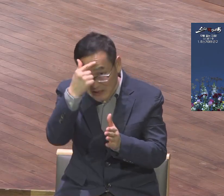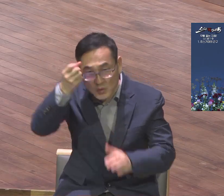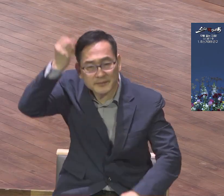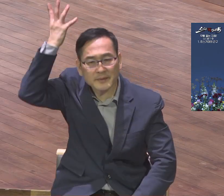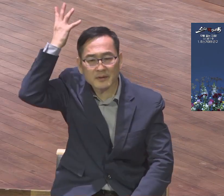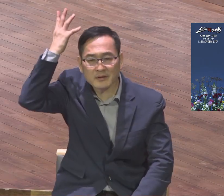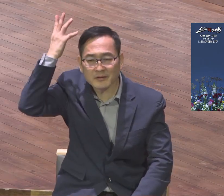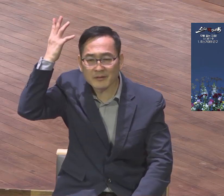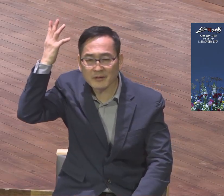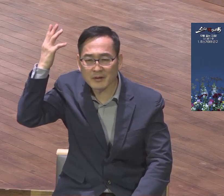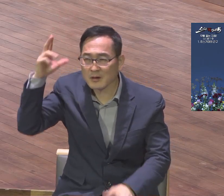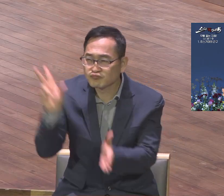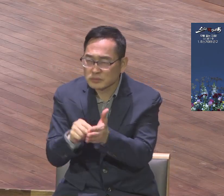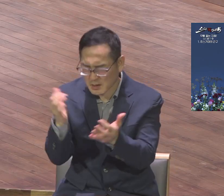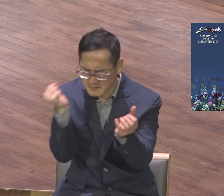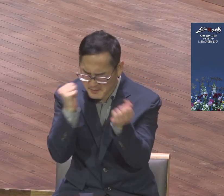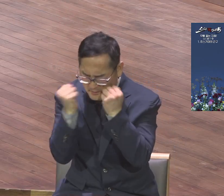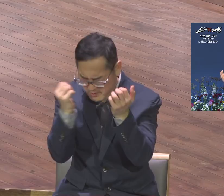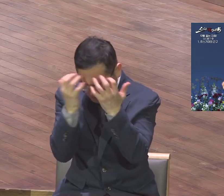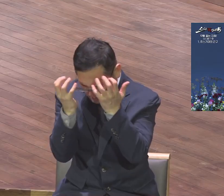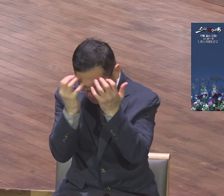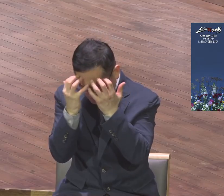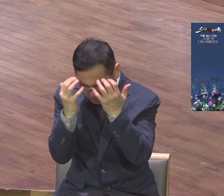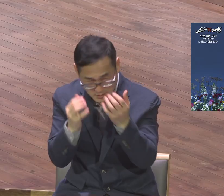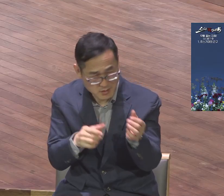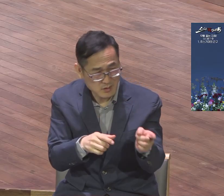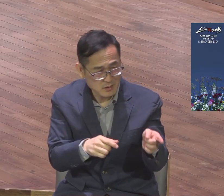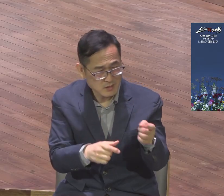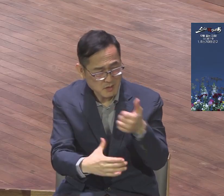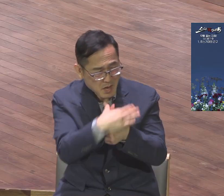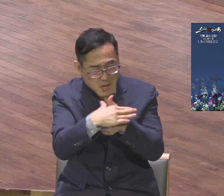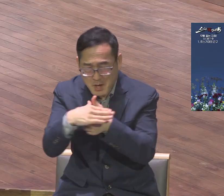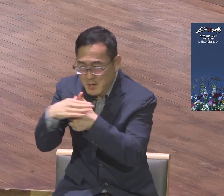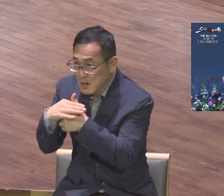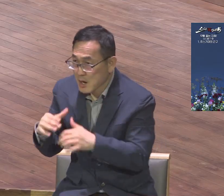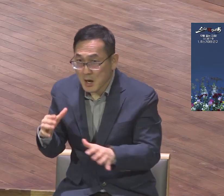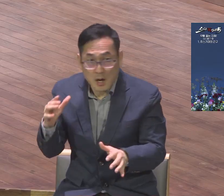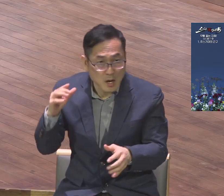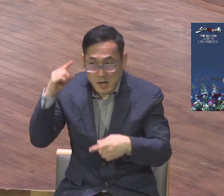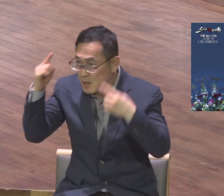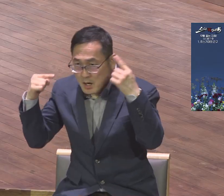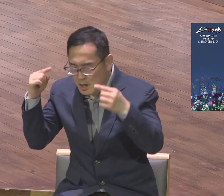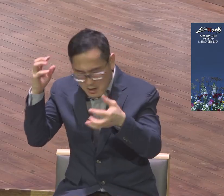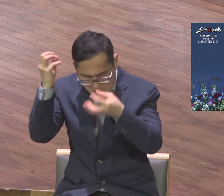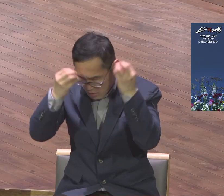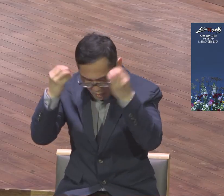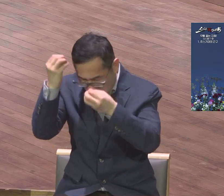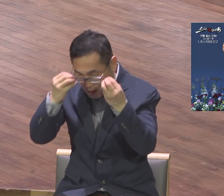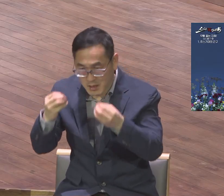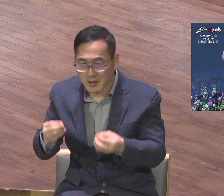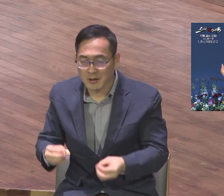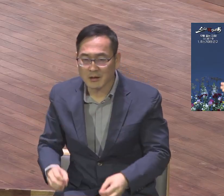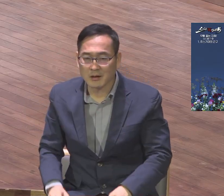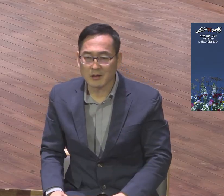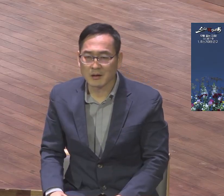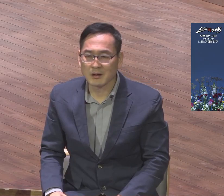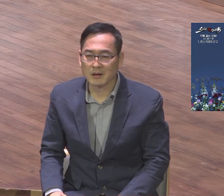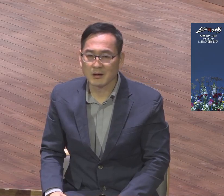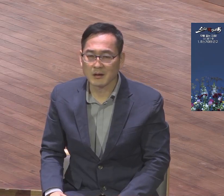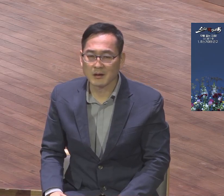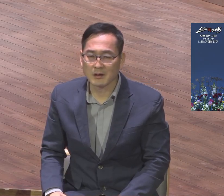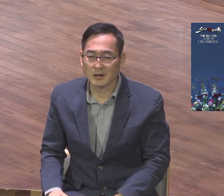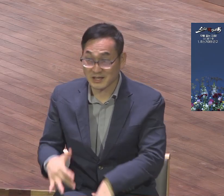막 문제 사건에 잡혀가지고 막 이 사람 엄마가 저 사람 엄마가 이것 때문에 책임져 까면서 막